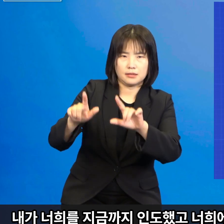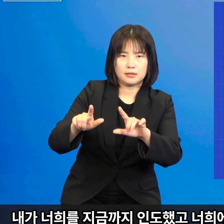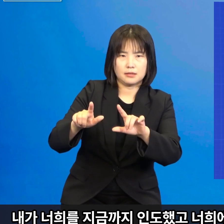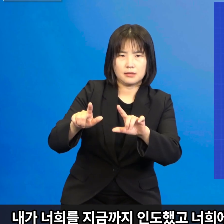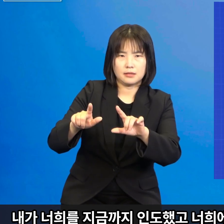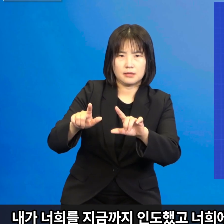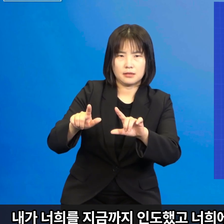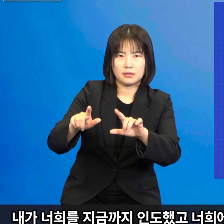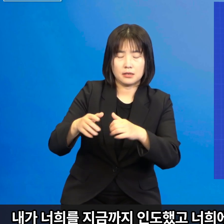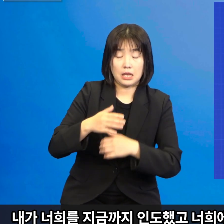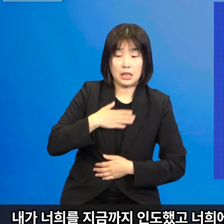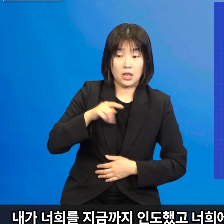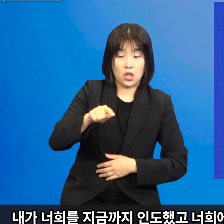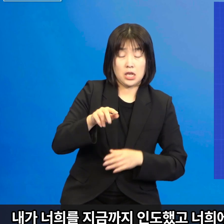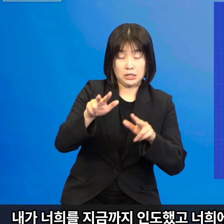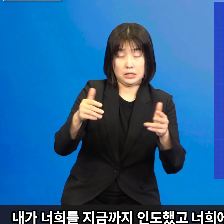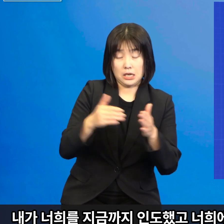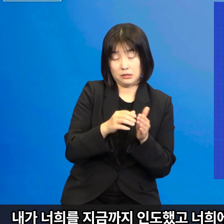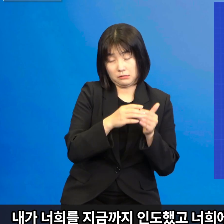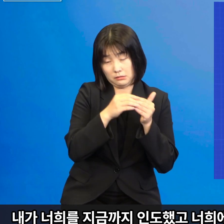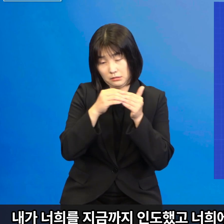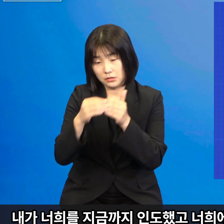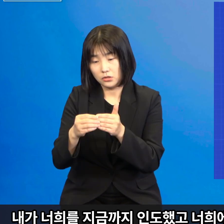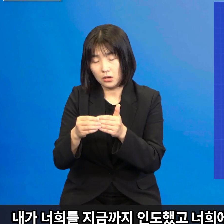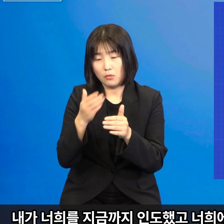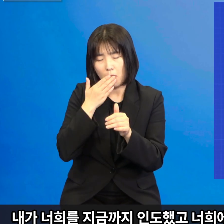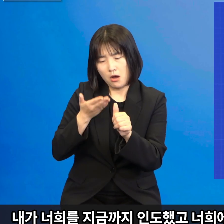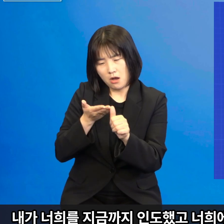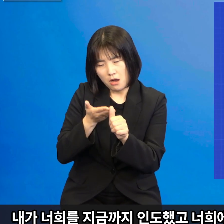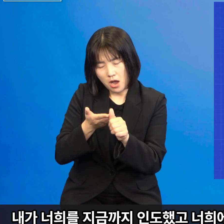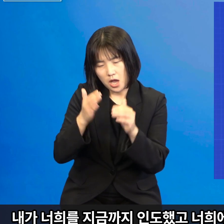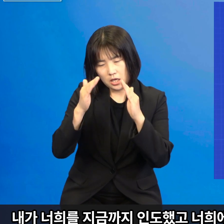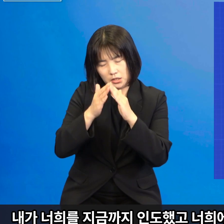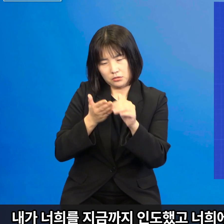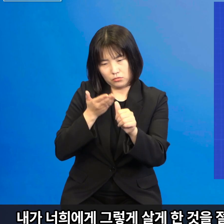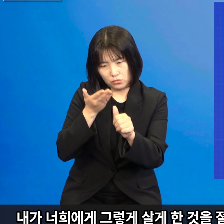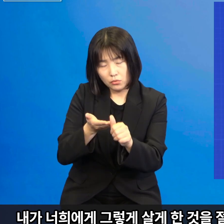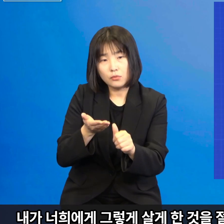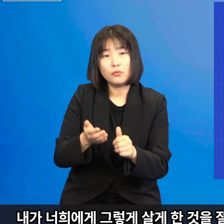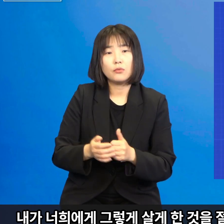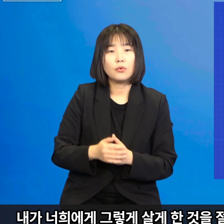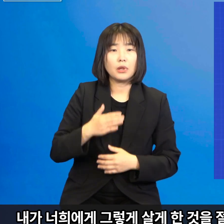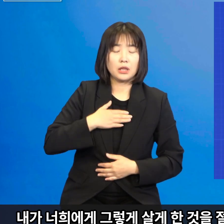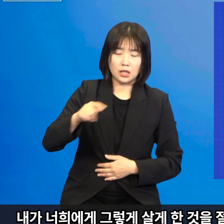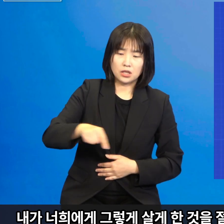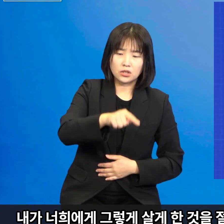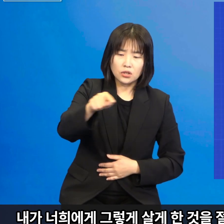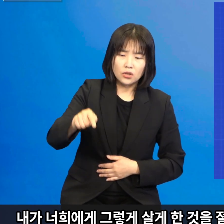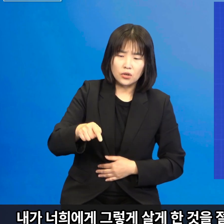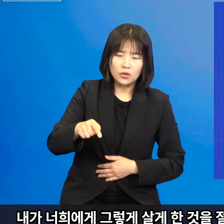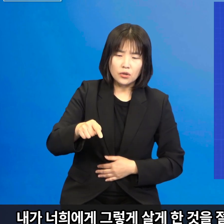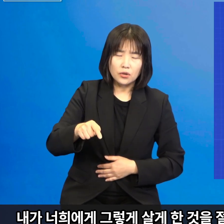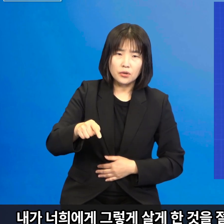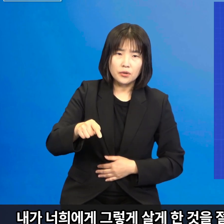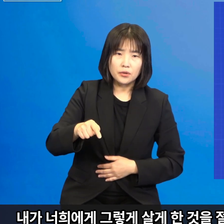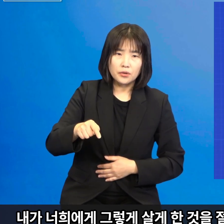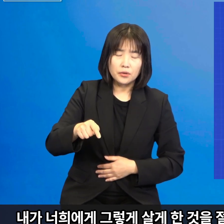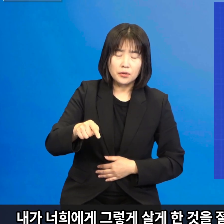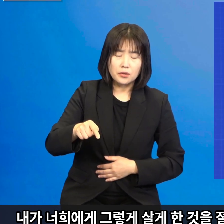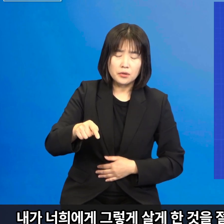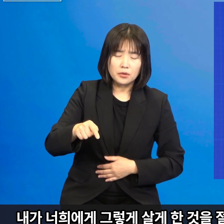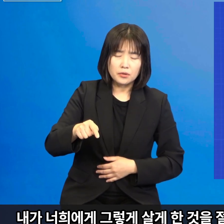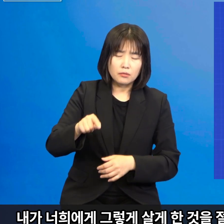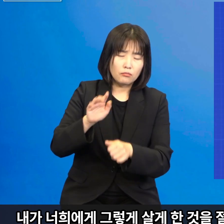내가 너희를 지금까지 인도했고, 너희에게 먹을 걸 주고, 너희에게 집을 주고, 내가 너희에게 그렇게 살게 한 것을 절대 잊지